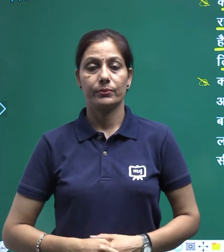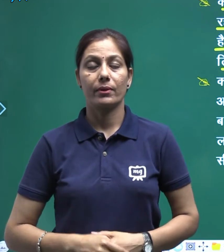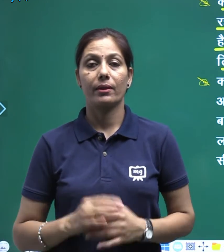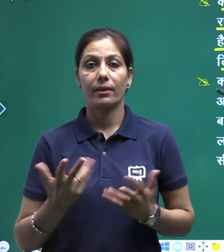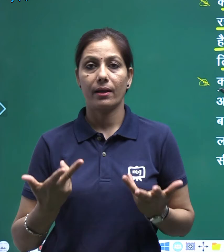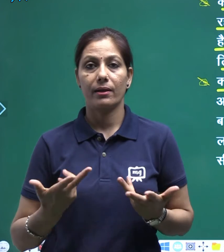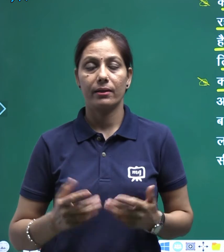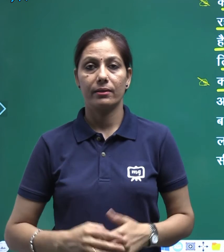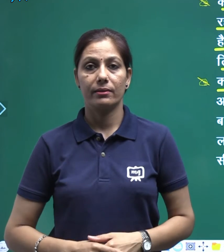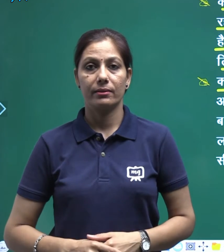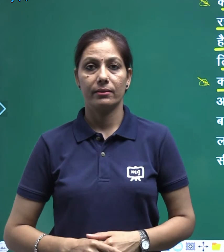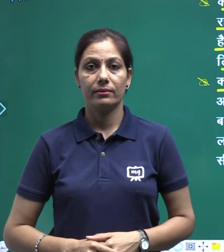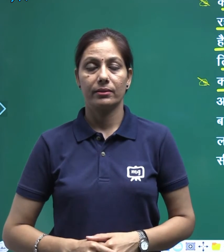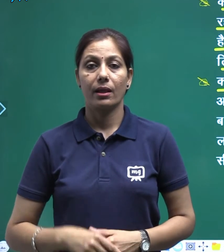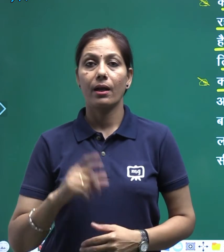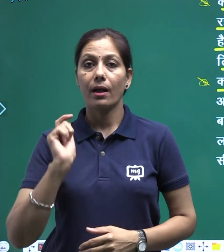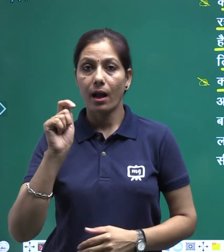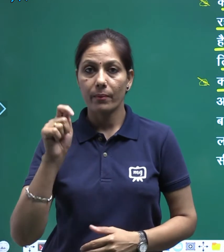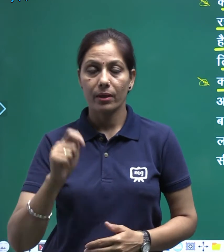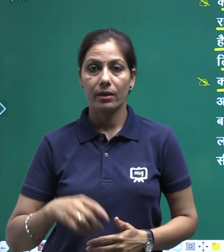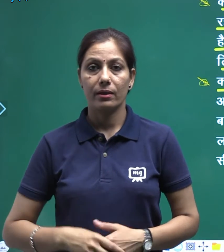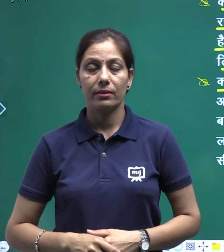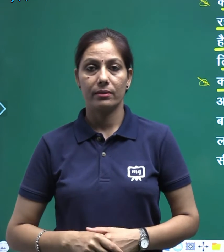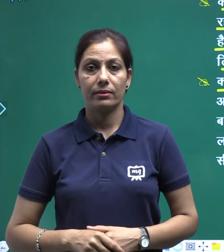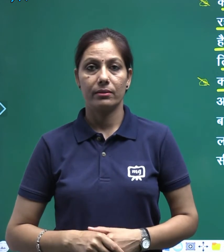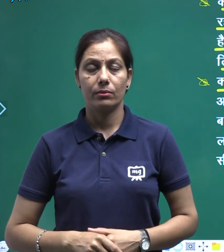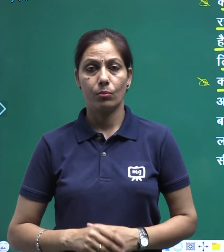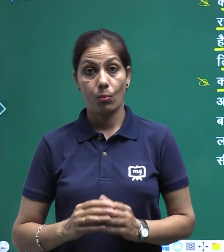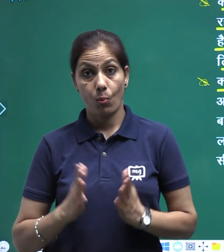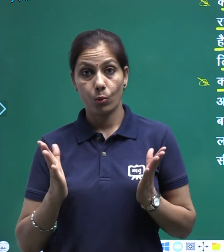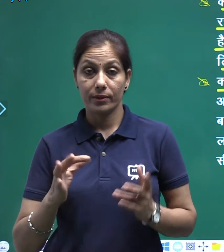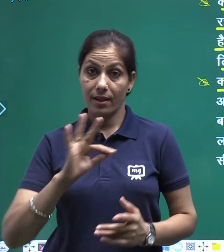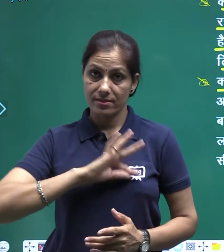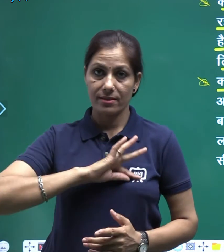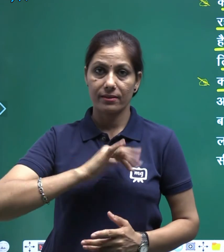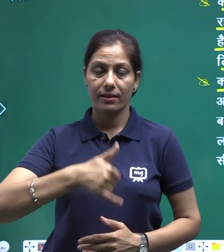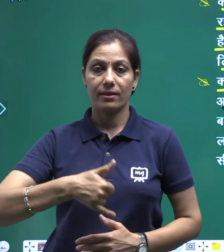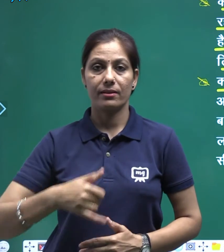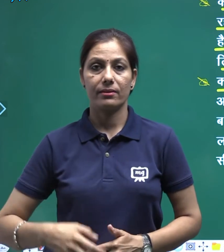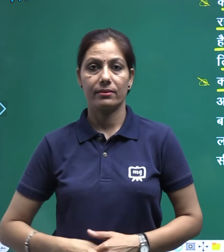क्या यह काम करना बहुत अच्छा लगता है?